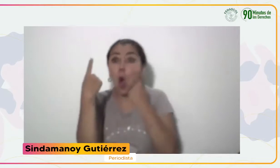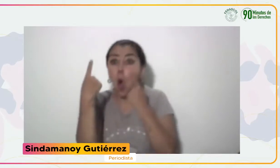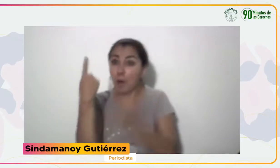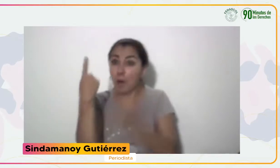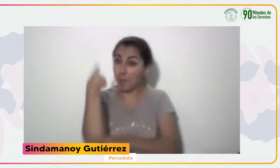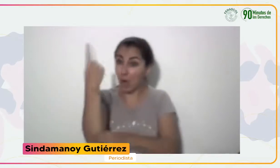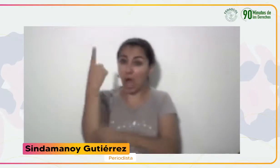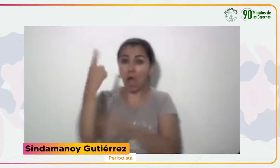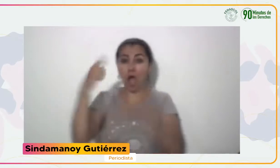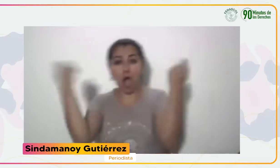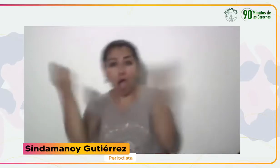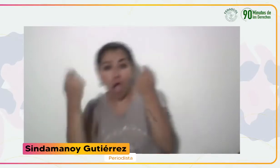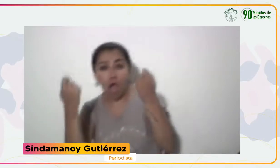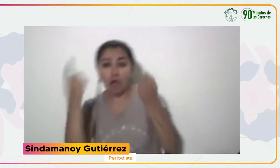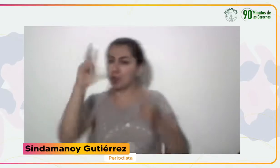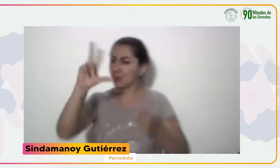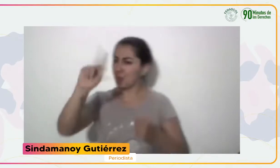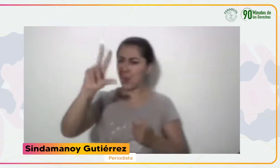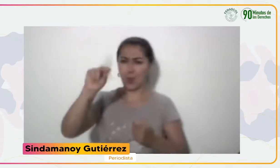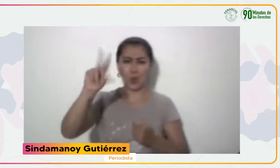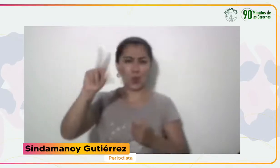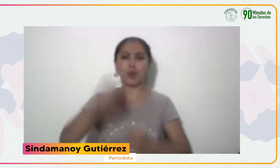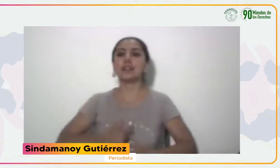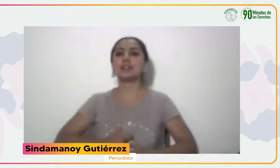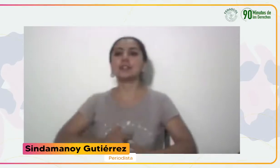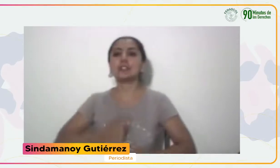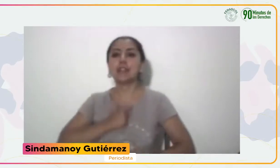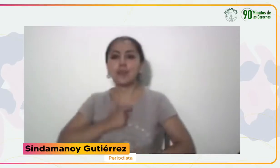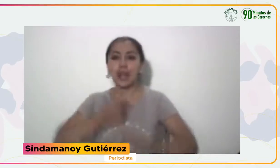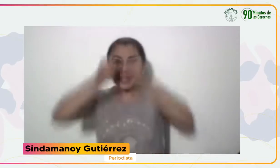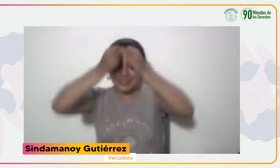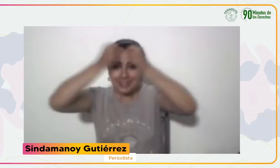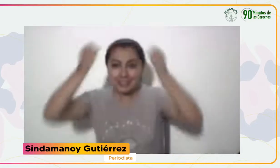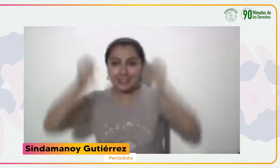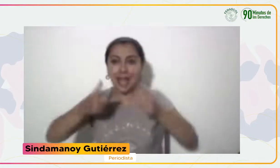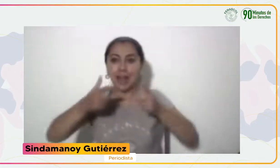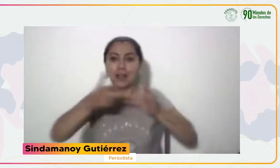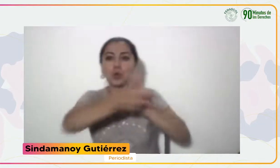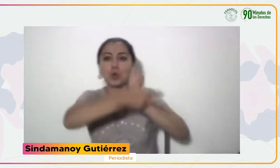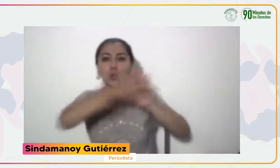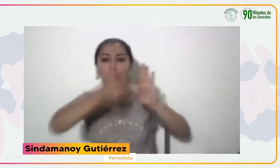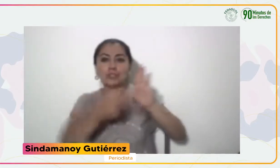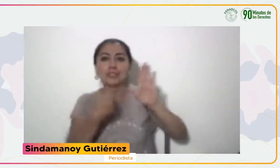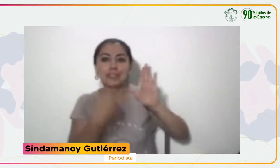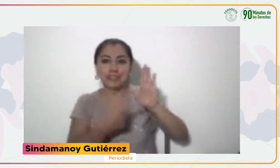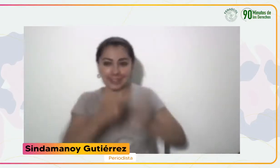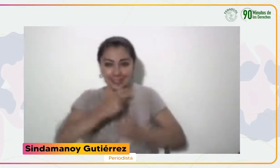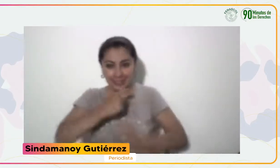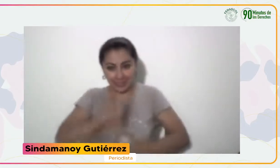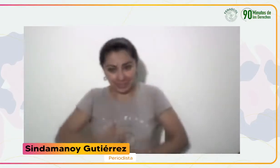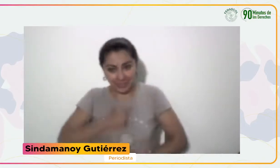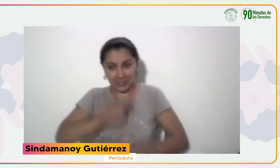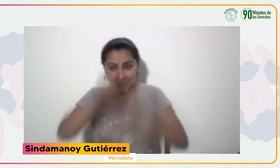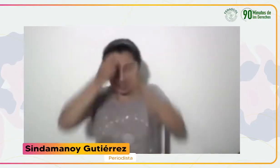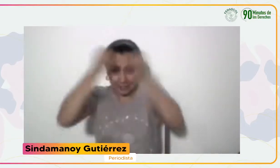mujeres y para hombres, solamente también en contextos políticos. No estamos hablando de campañas políticas, estamos hablando de ciudadanos,